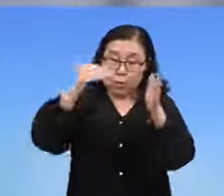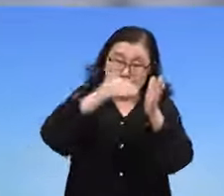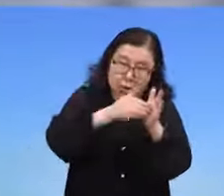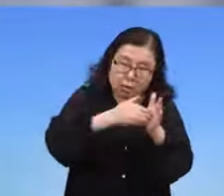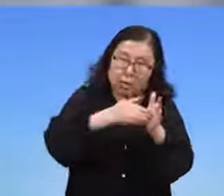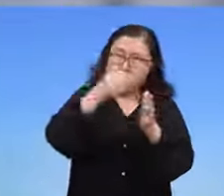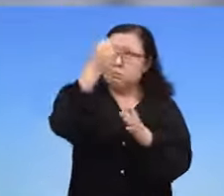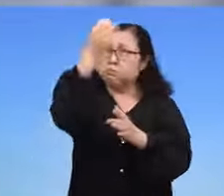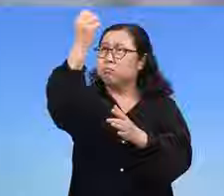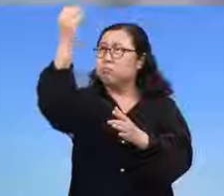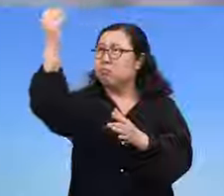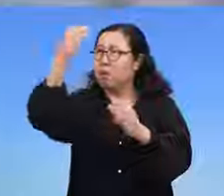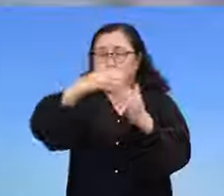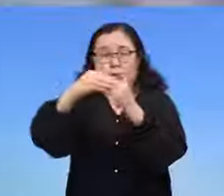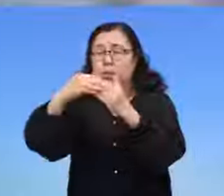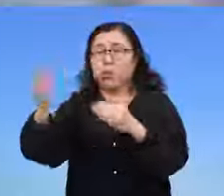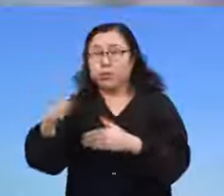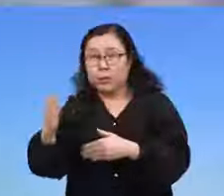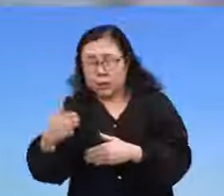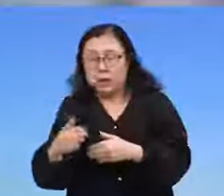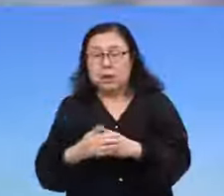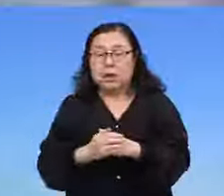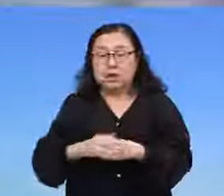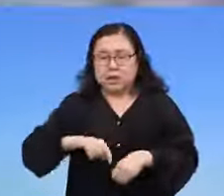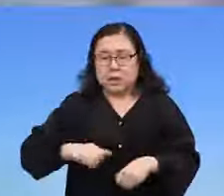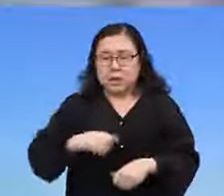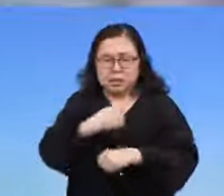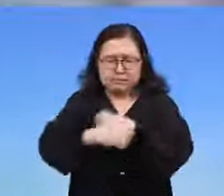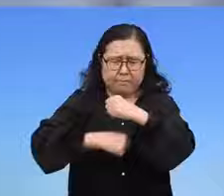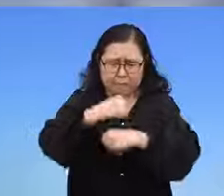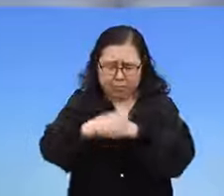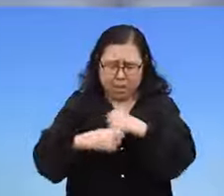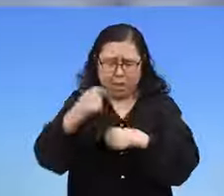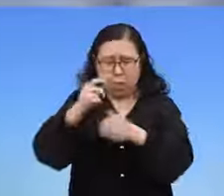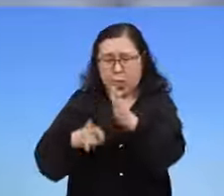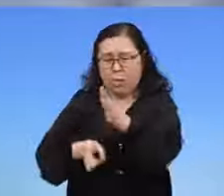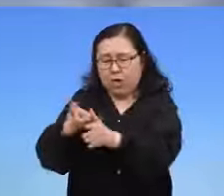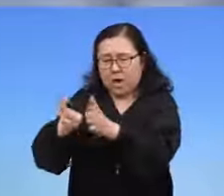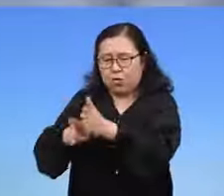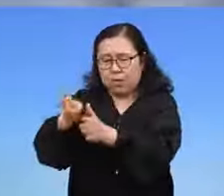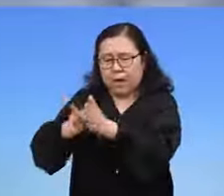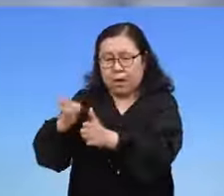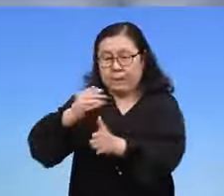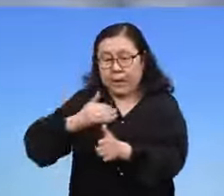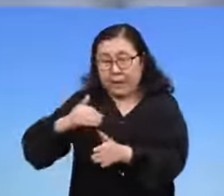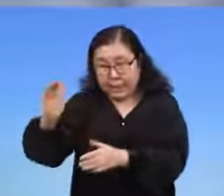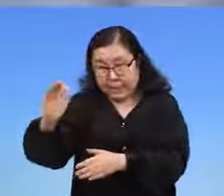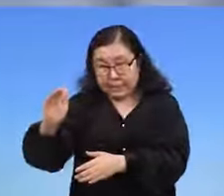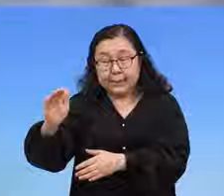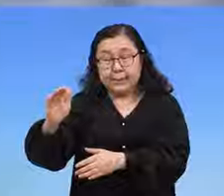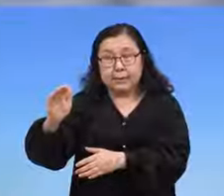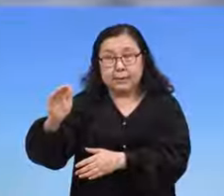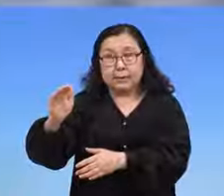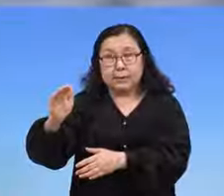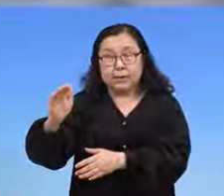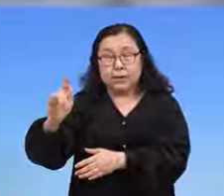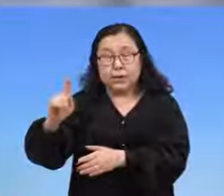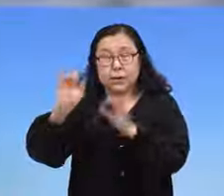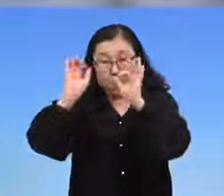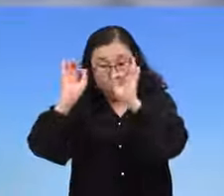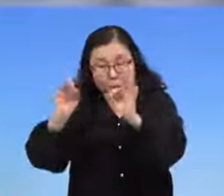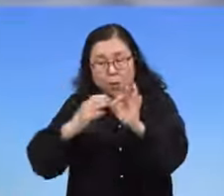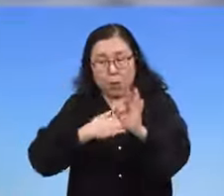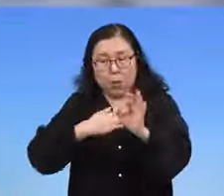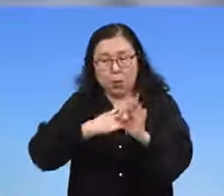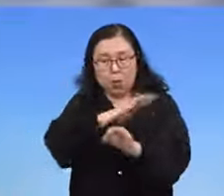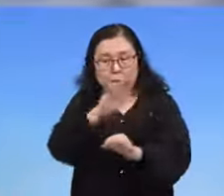받지 않고 자기들 생각대로 예루살렘으로 가게 된 것, 이것이 오늘 예수 믿는 우리들에게 참 많은 메시지를